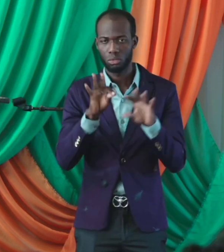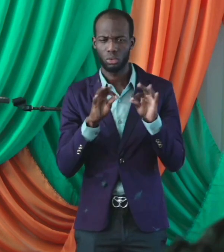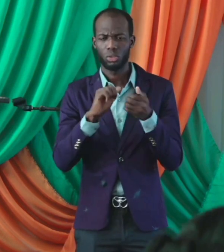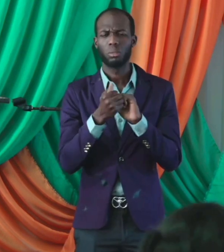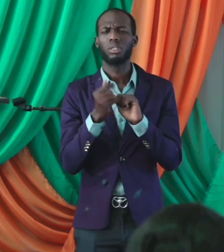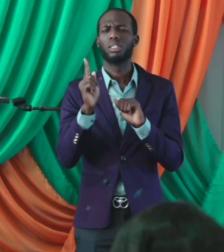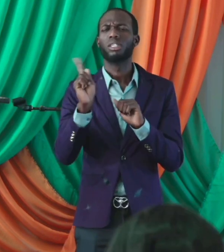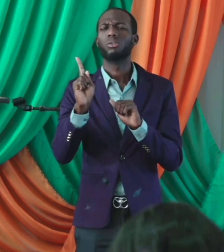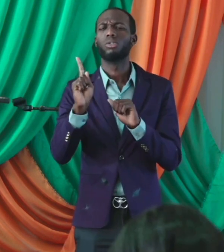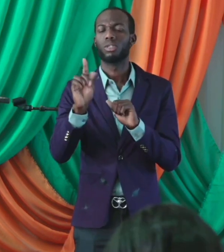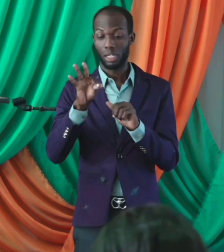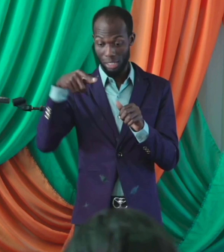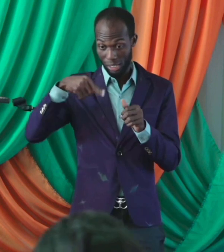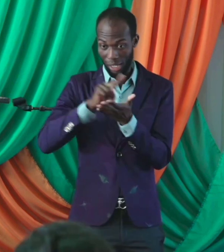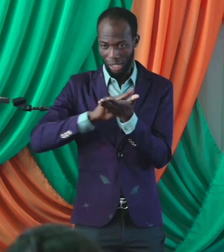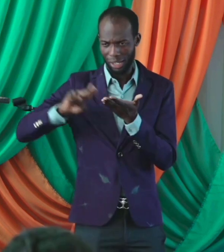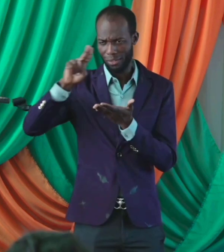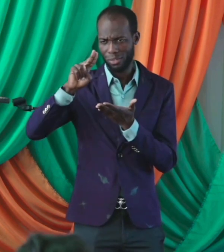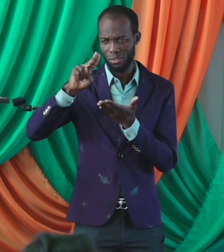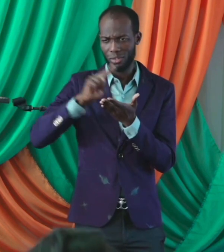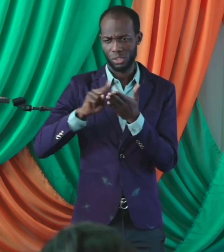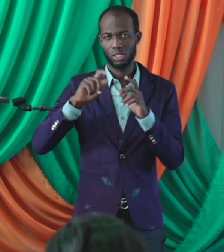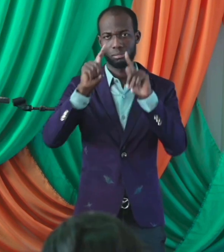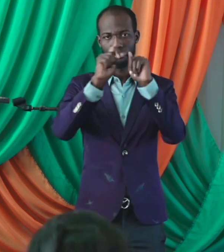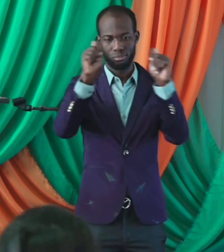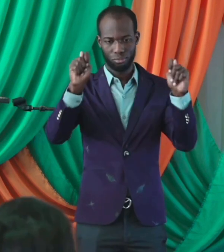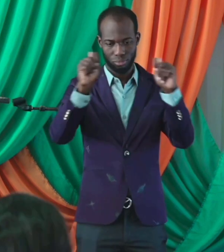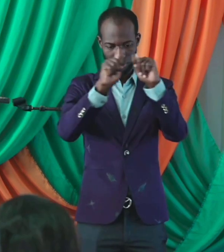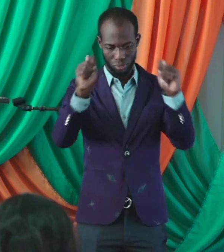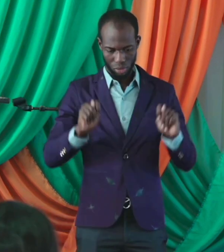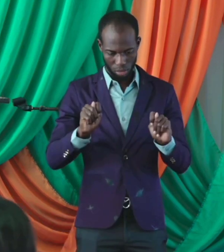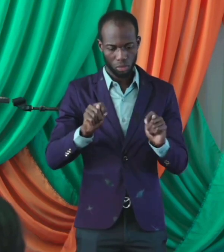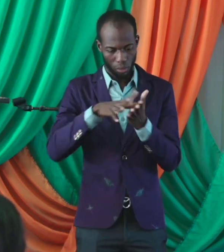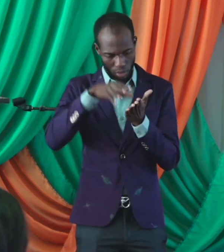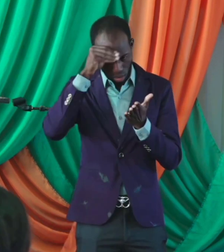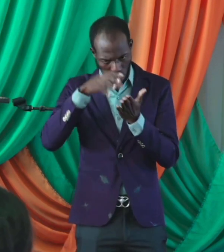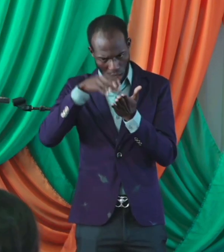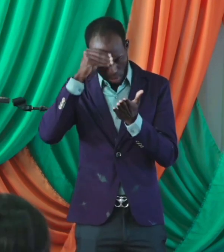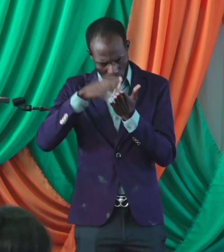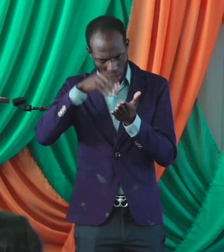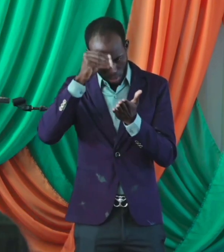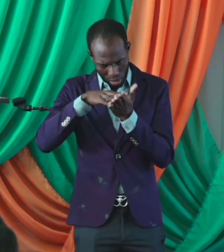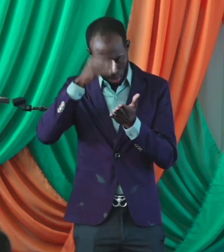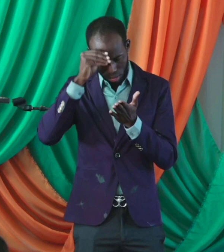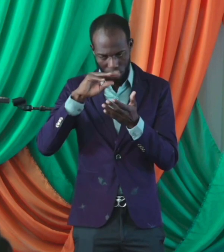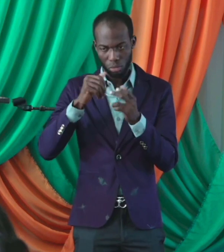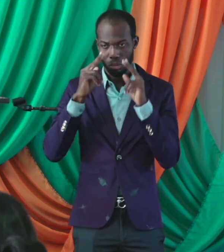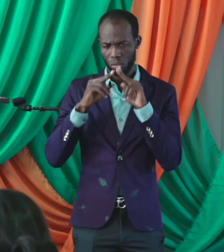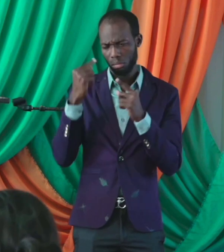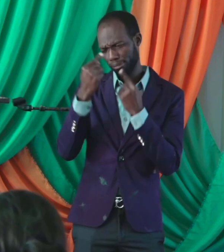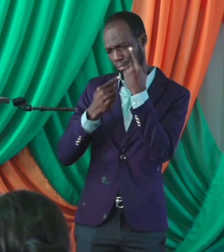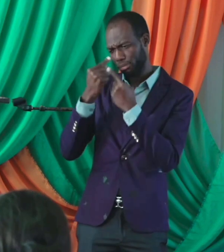faire l'université. Parce que l'université, son temple de la connaissance que l'on. Donc, nous mettons considérer